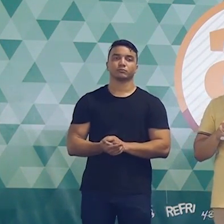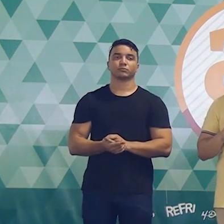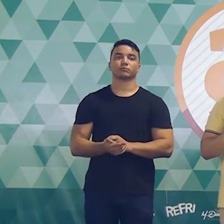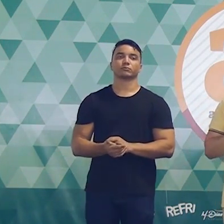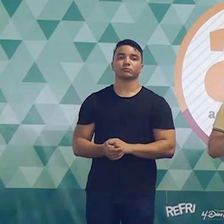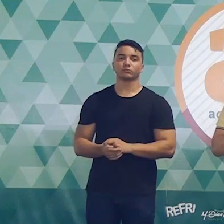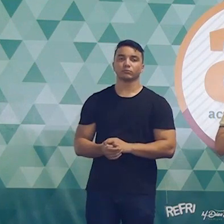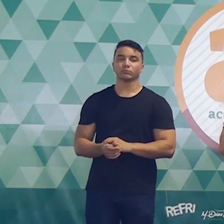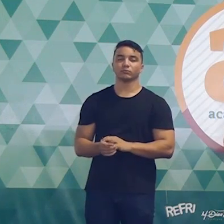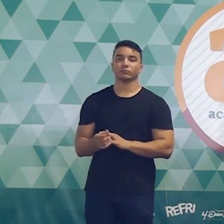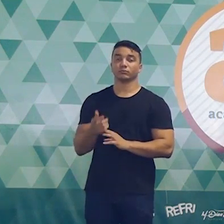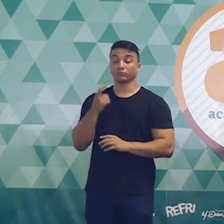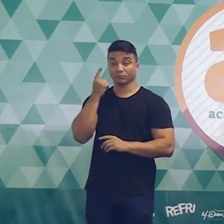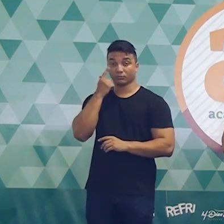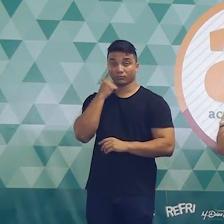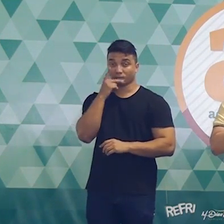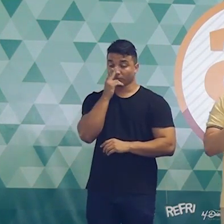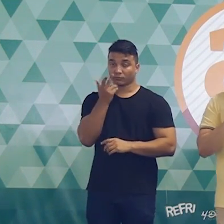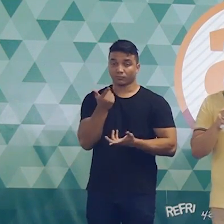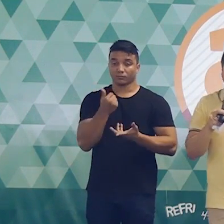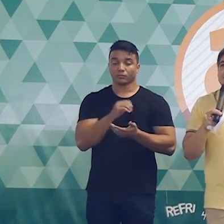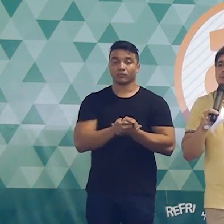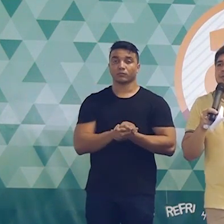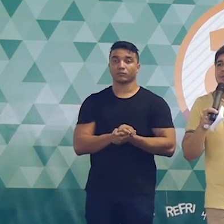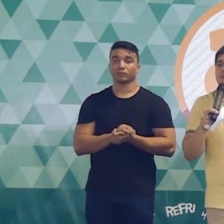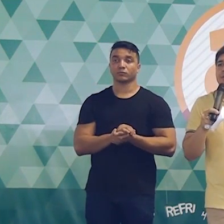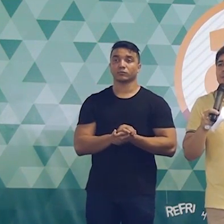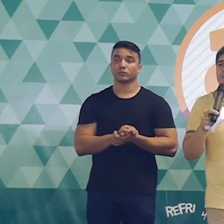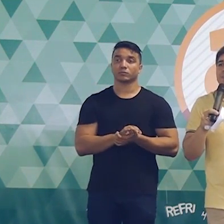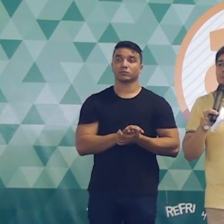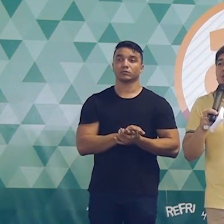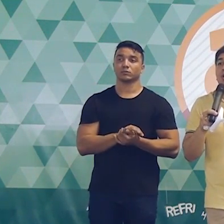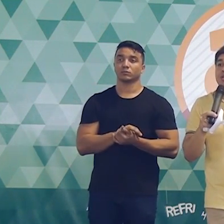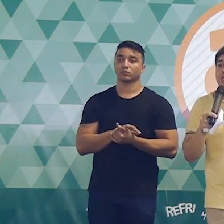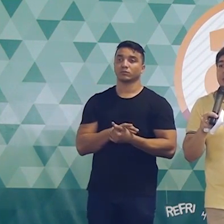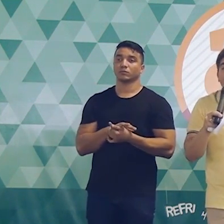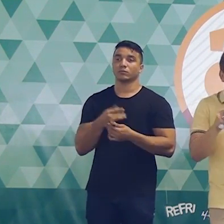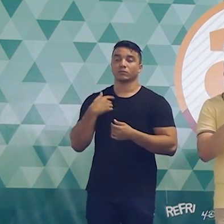Na corridinha então, na corridinha,